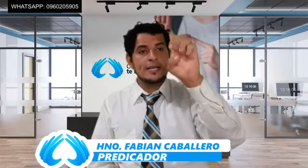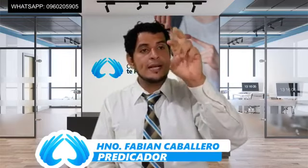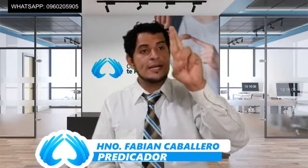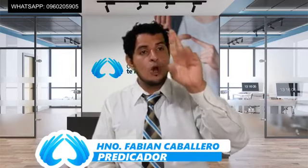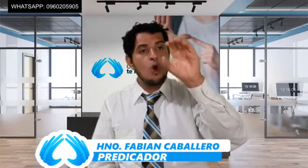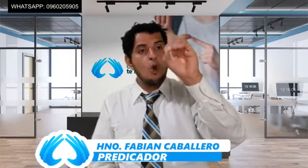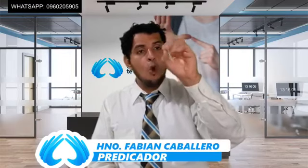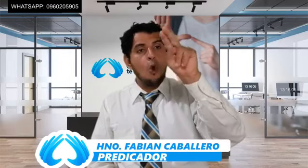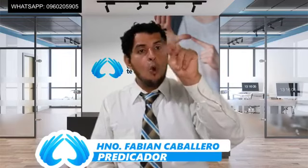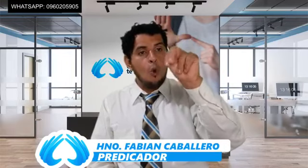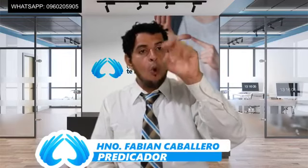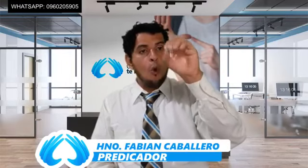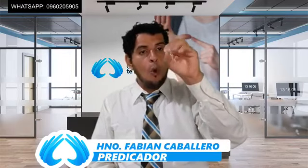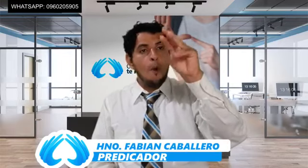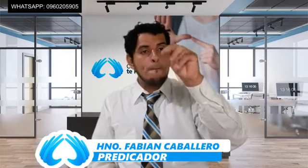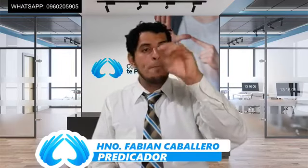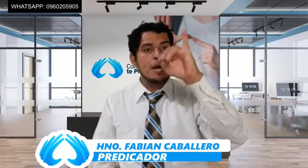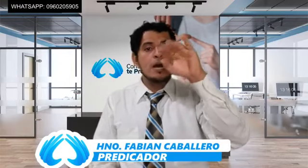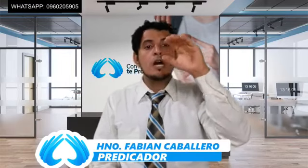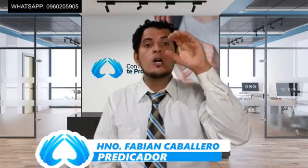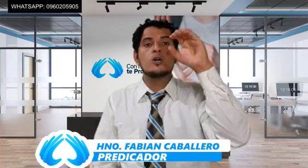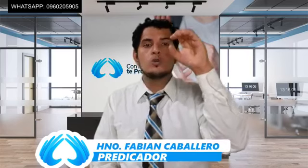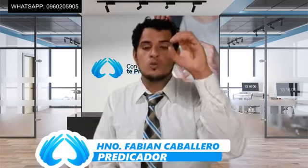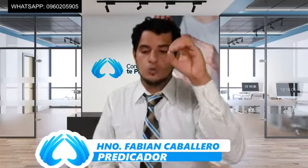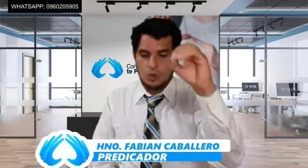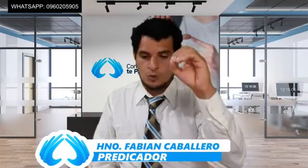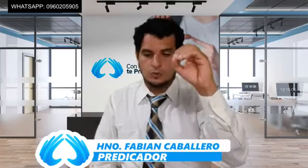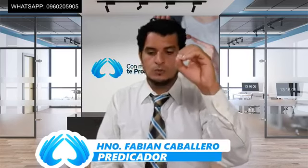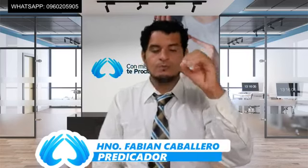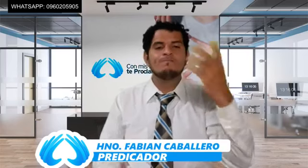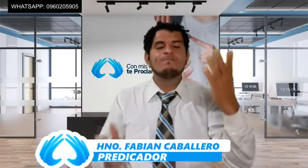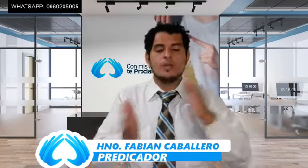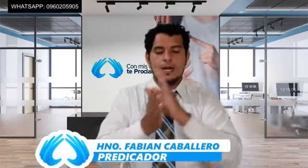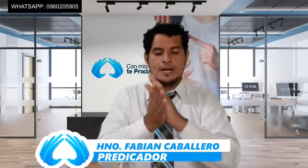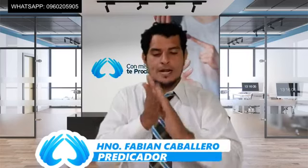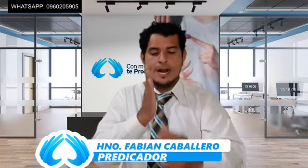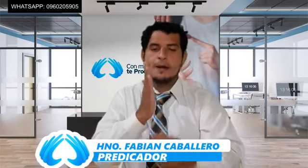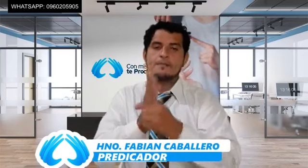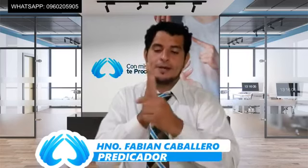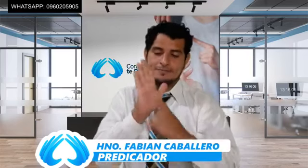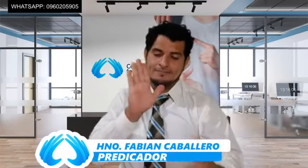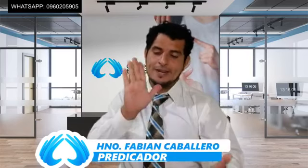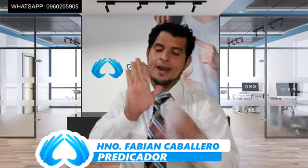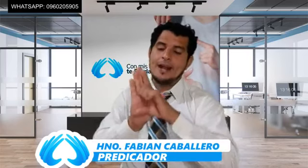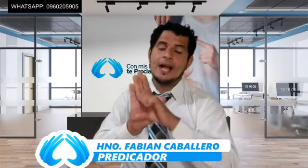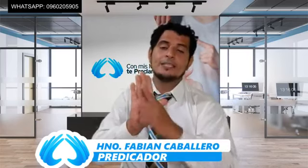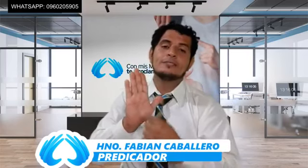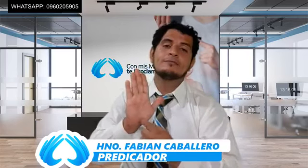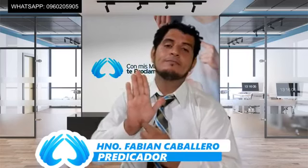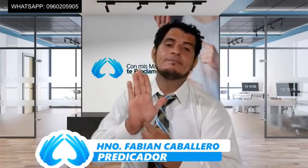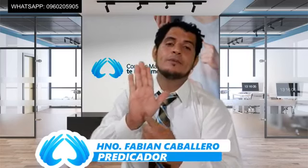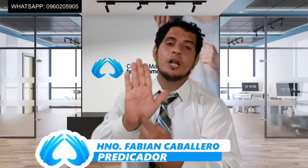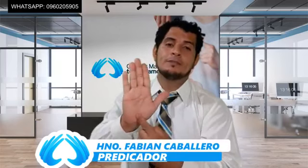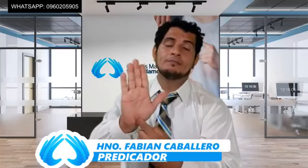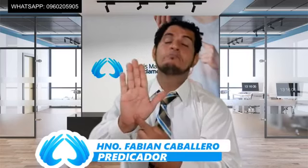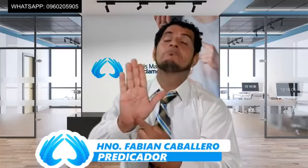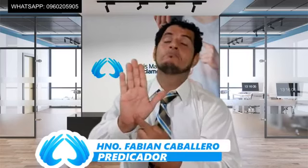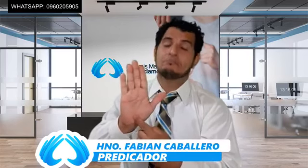a Deuteronomio, son los libros de la ley. De Génesis a